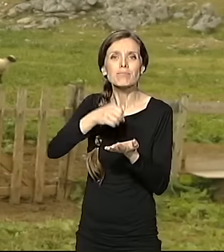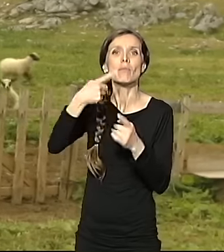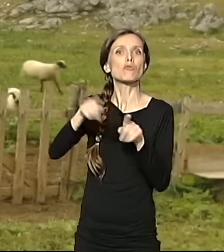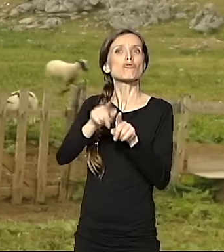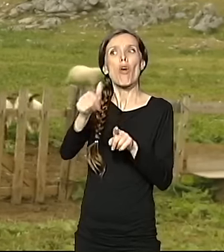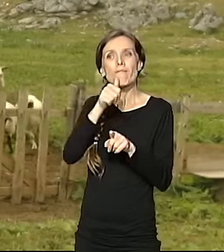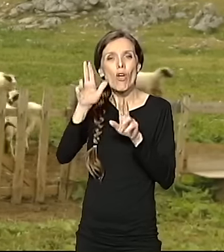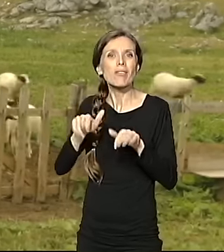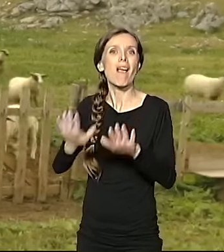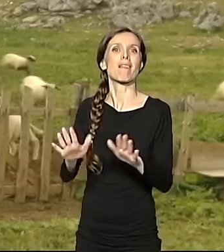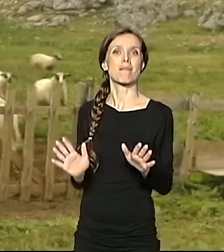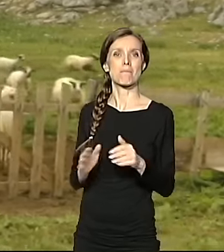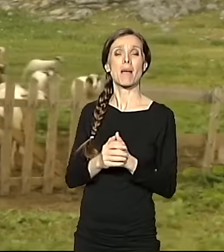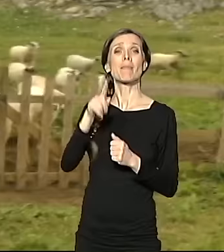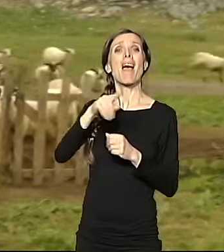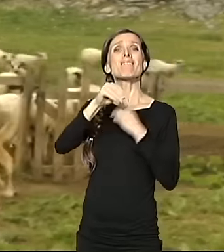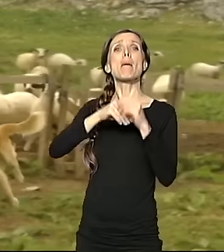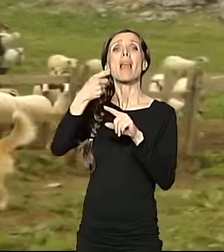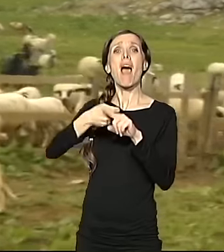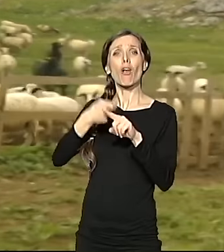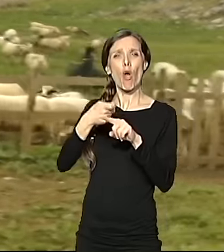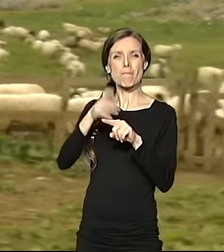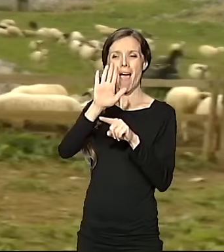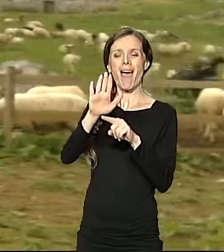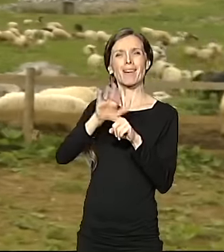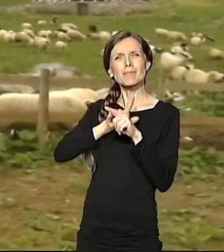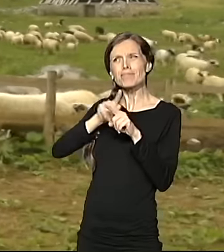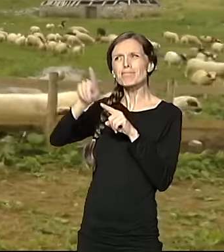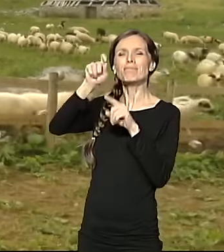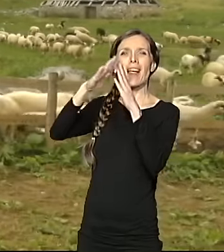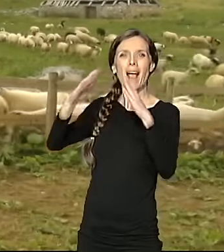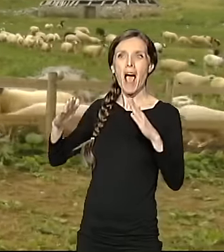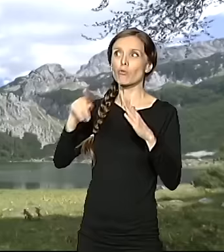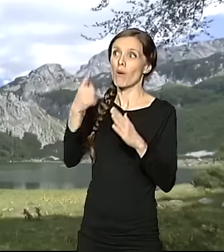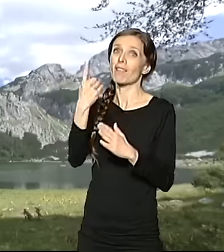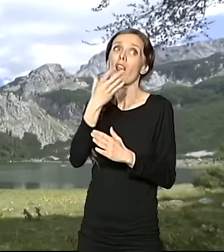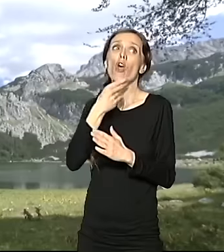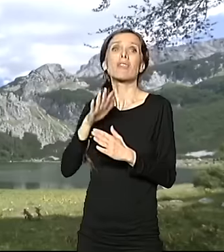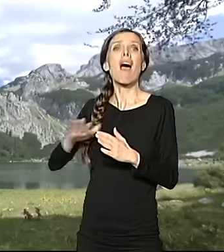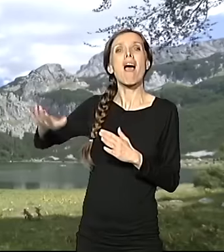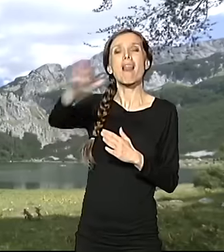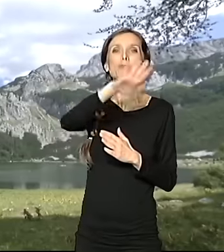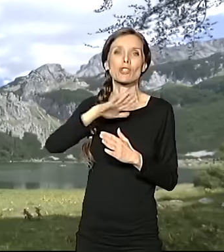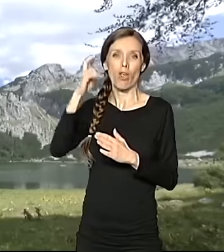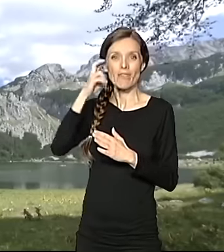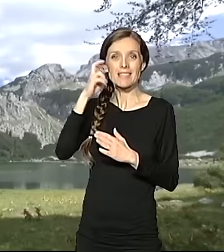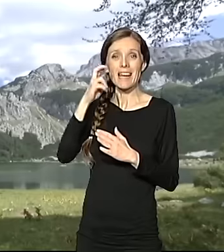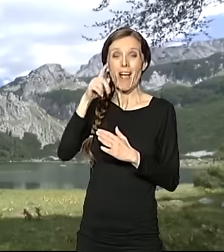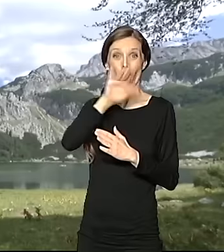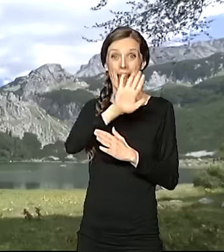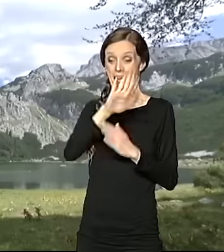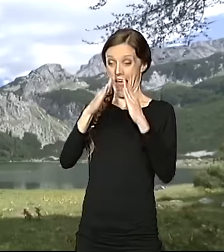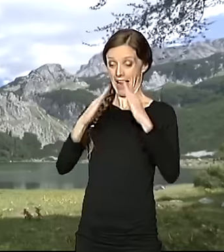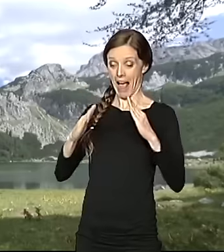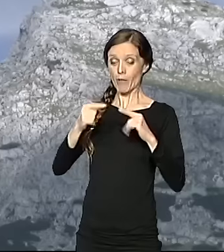Komar izabrala je za Katun jedan od najljepših delova Crne Gore. Ispod njihovih Katuna je ovo Ledničko jezero.